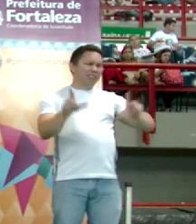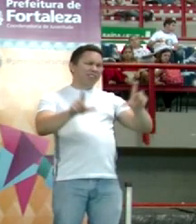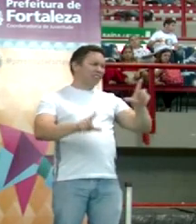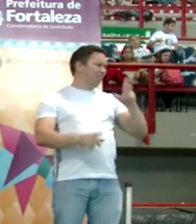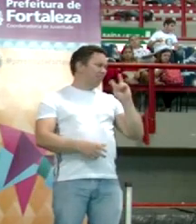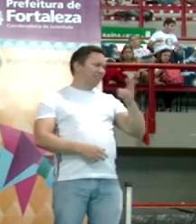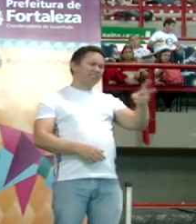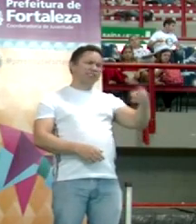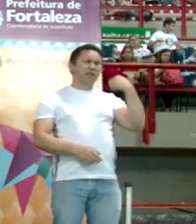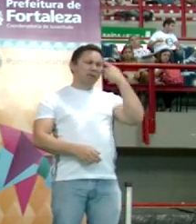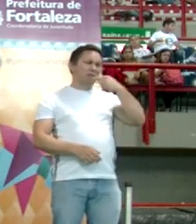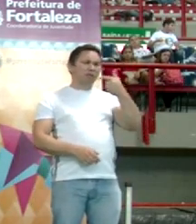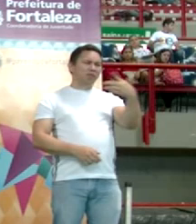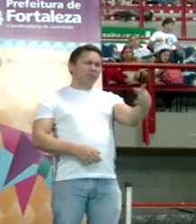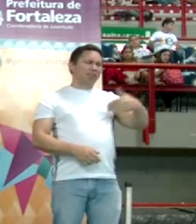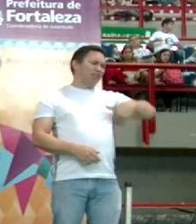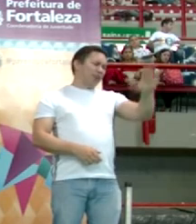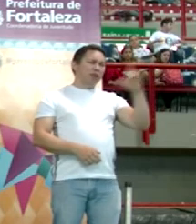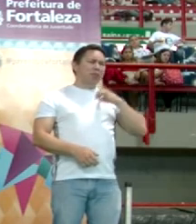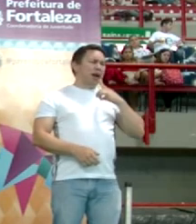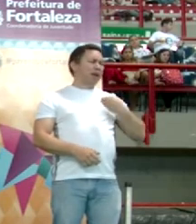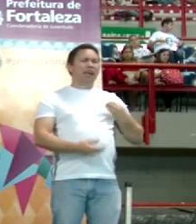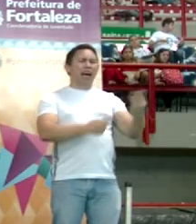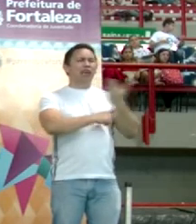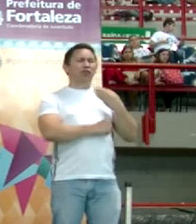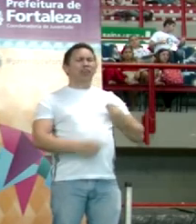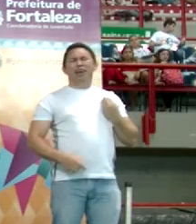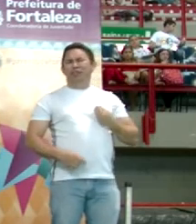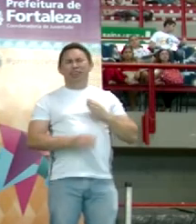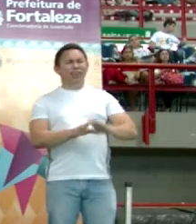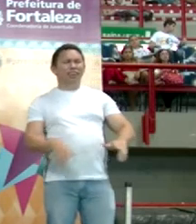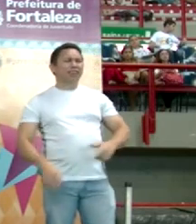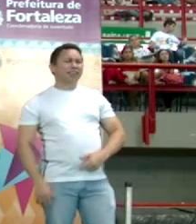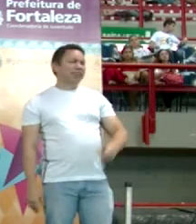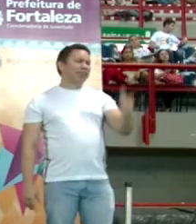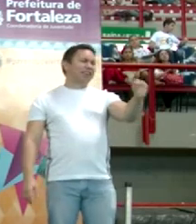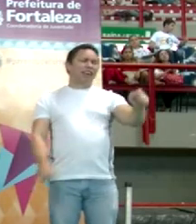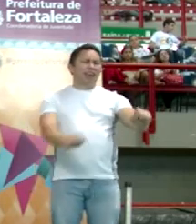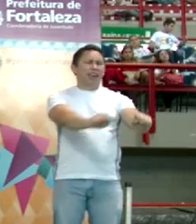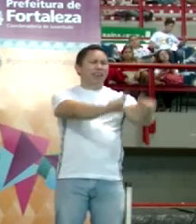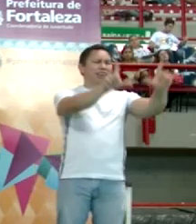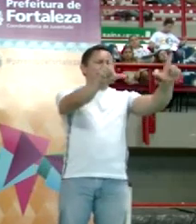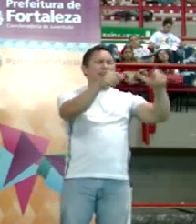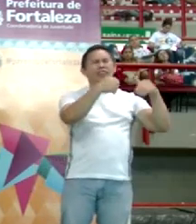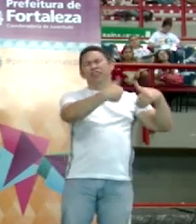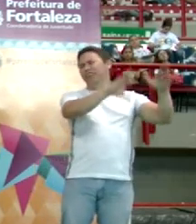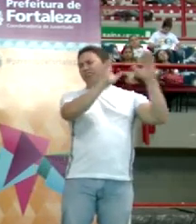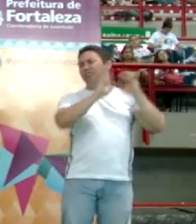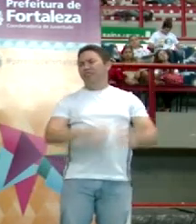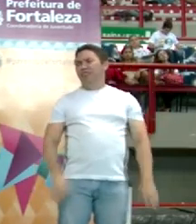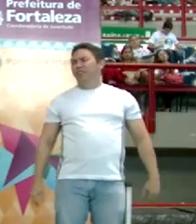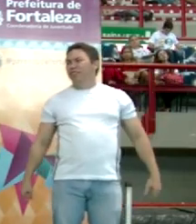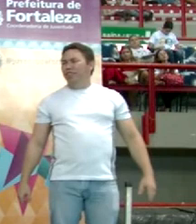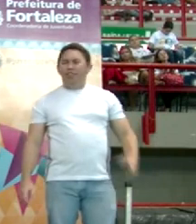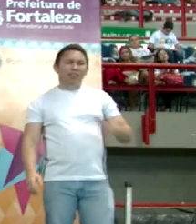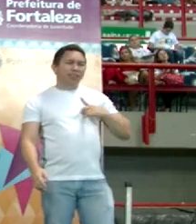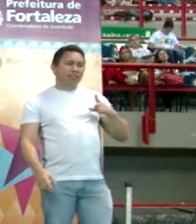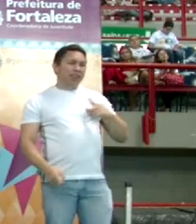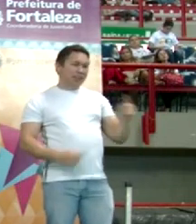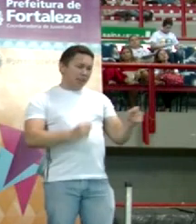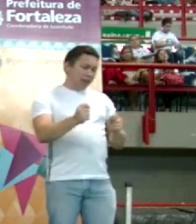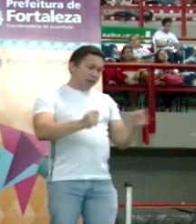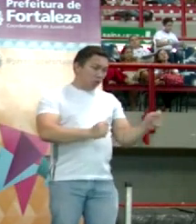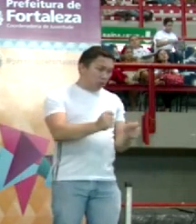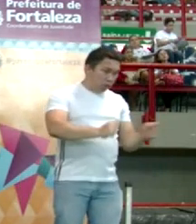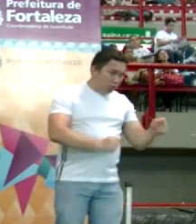diferente. Quando você desliga a televisão, parece que alguém morreu. Então a televisão tá ligada. Tá lá, ninguém assiste desse negócio ligado. Se é pra economizar energia, eu